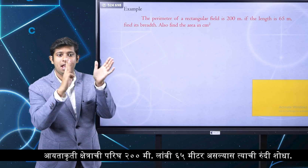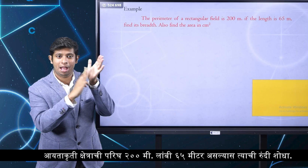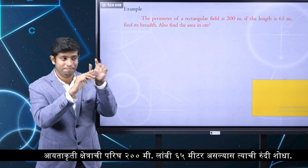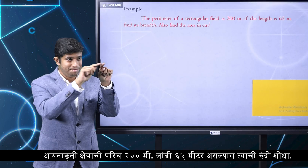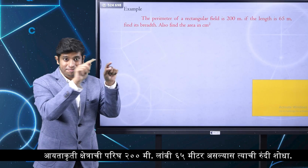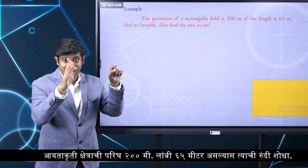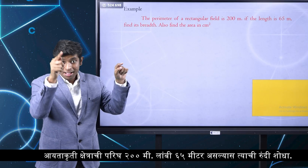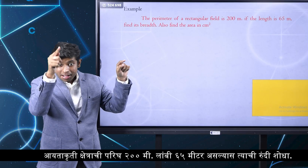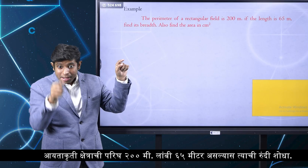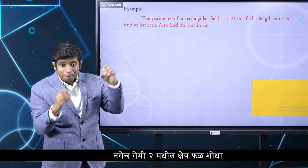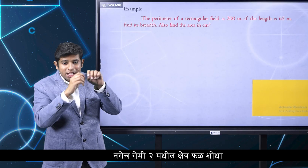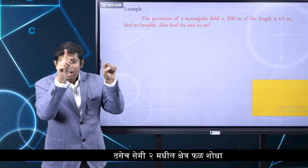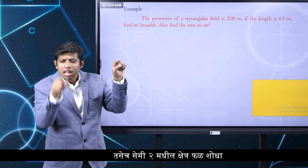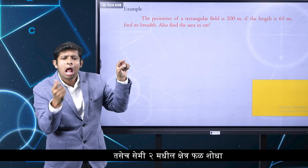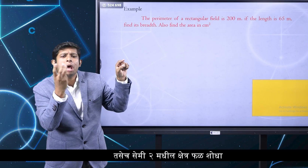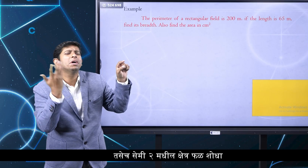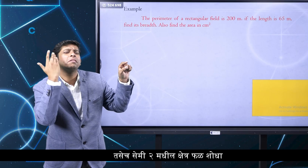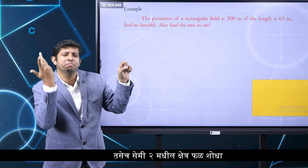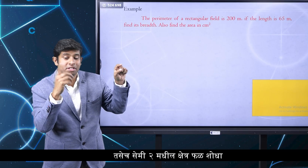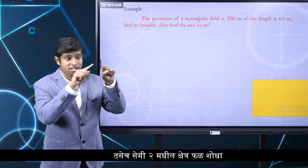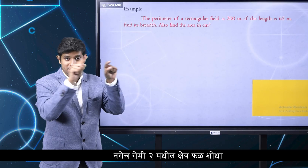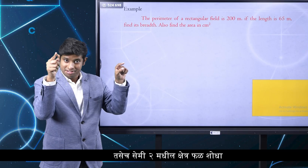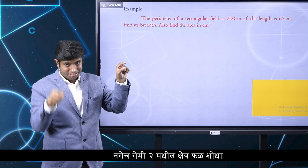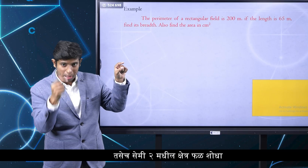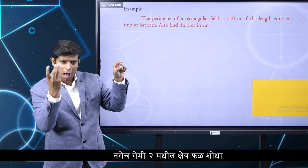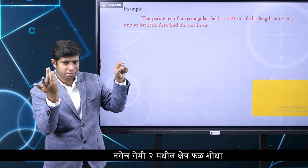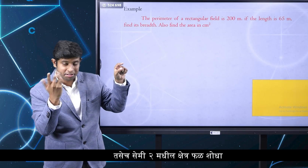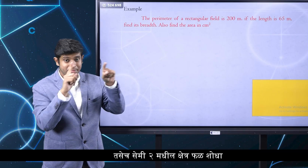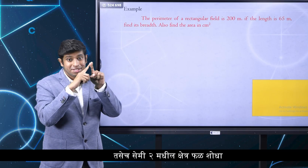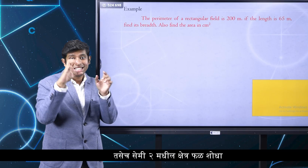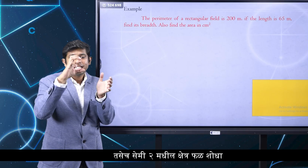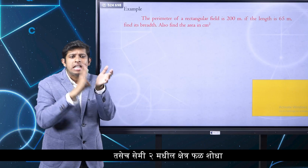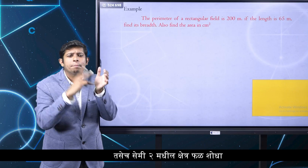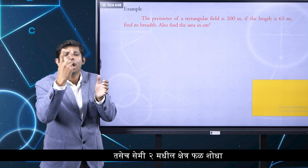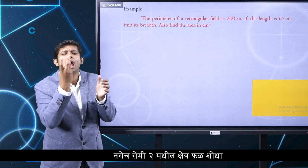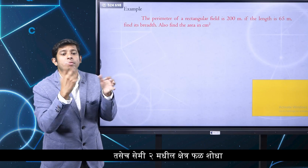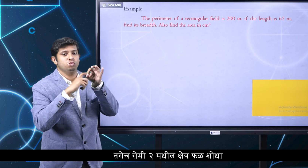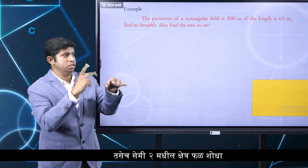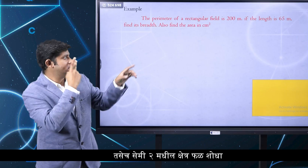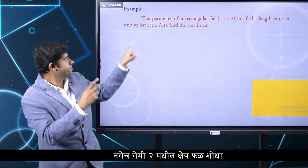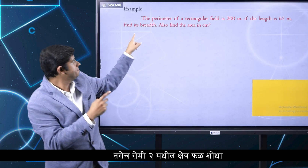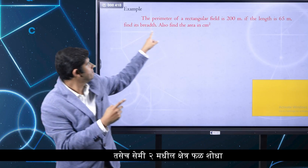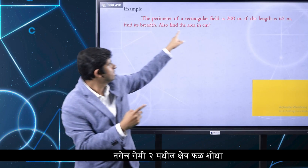शोधा। तसेच सेमी 2 मधील क्षेत्रफळ शोधा।